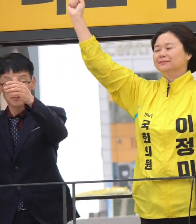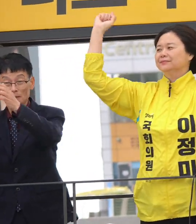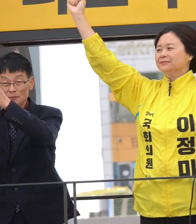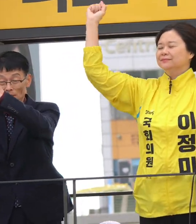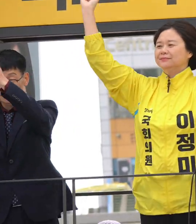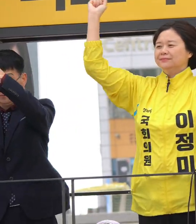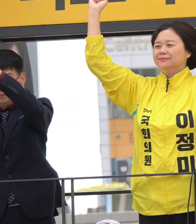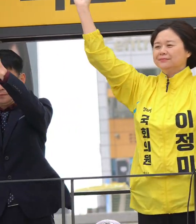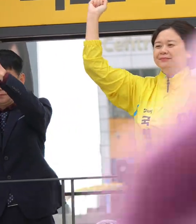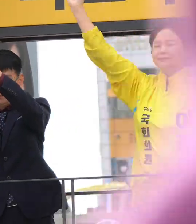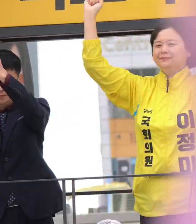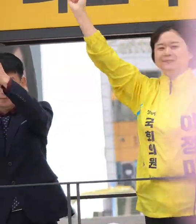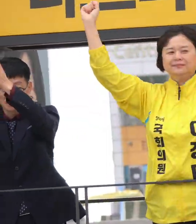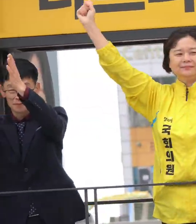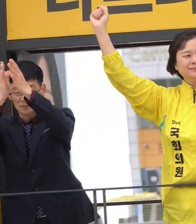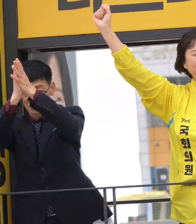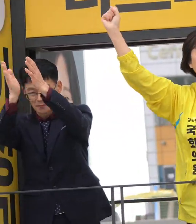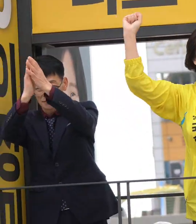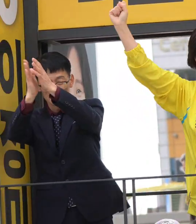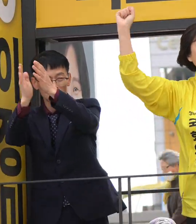보내주십시오. 고맙습니다.